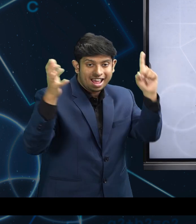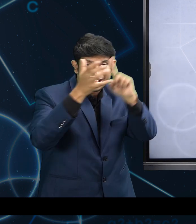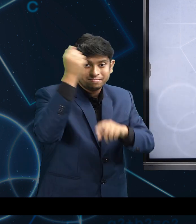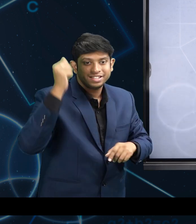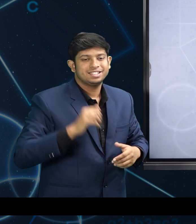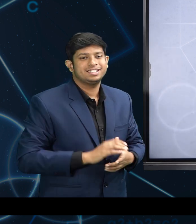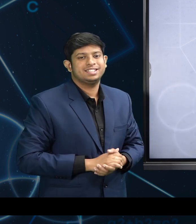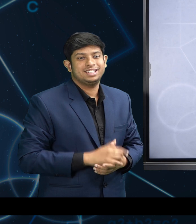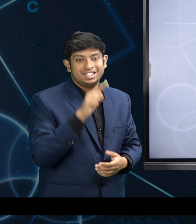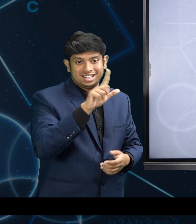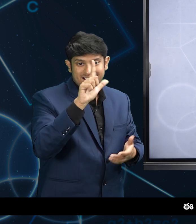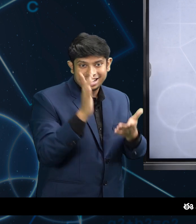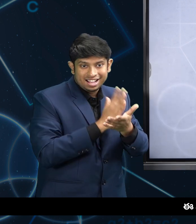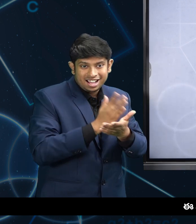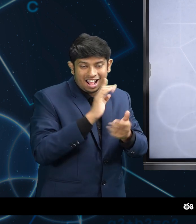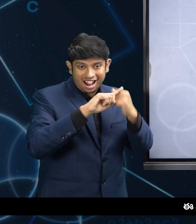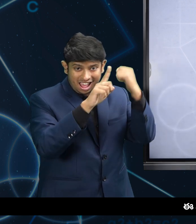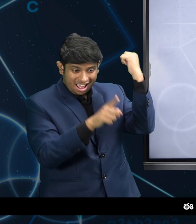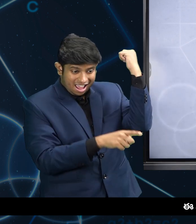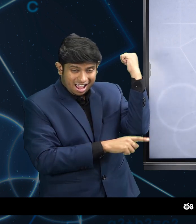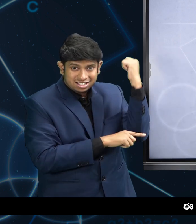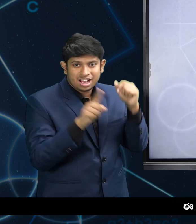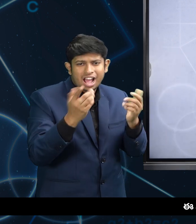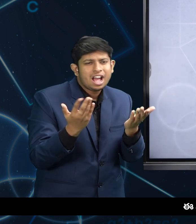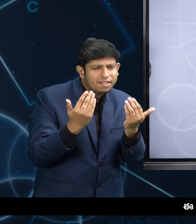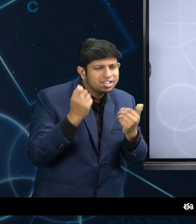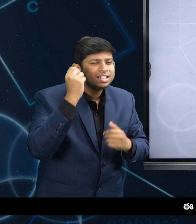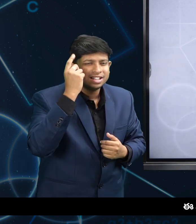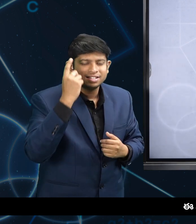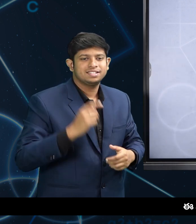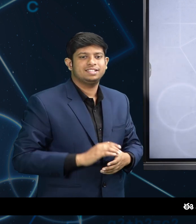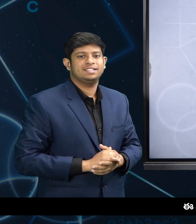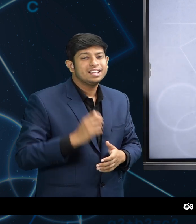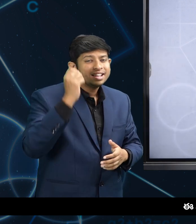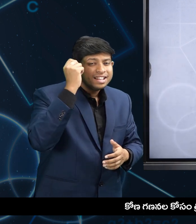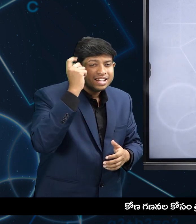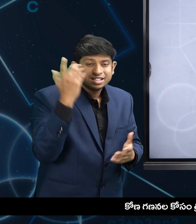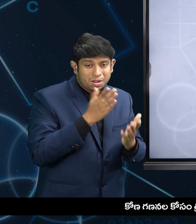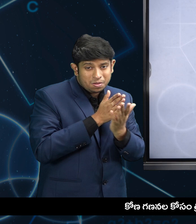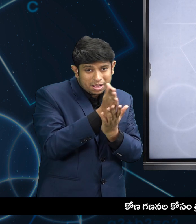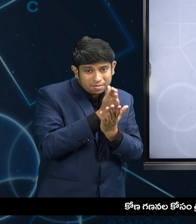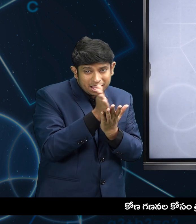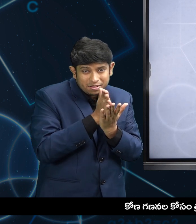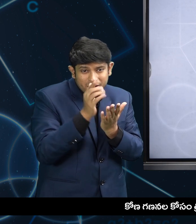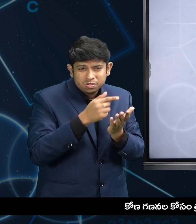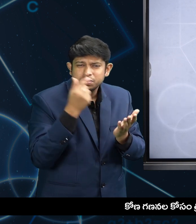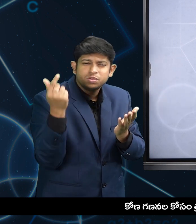అభ్యాస ఫలితాలు. ఈ పాఠం ముగింపులో మీరు వీటిని చేయగలరు. కోణ గణనల కోసం